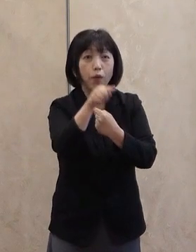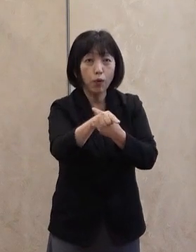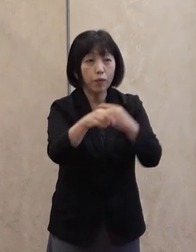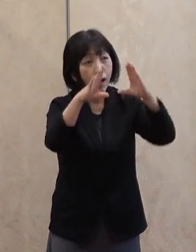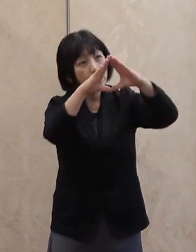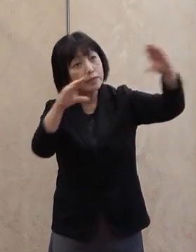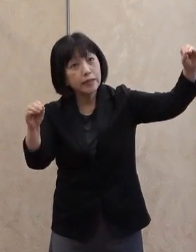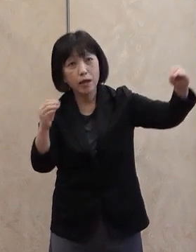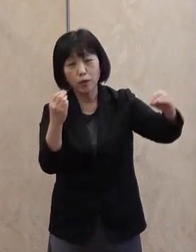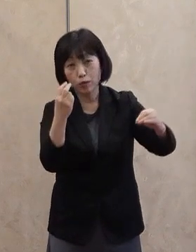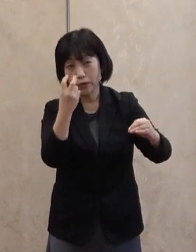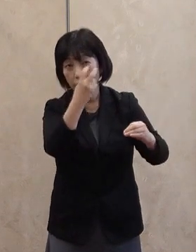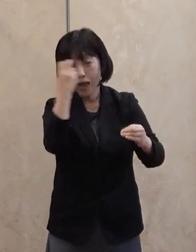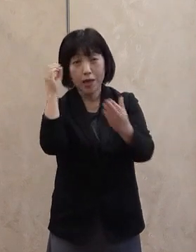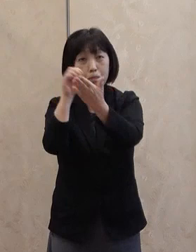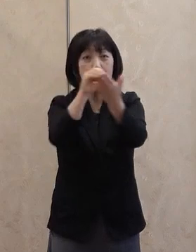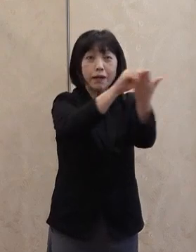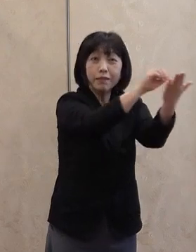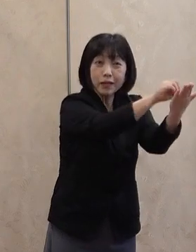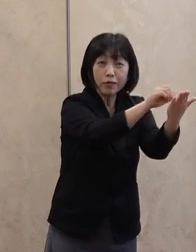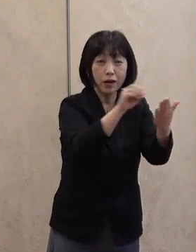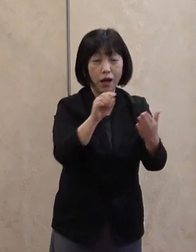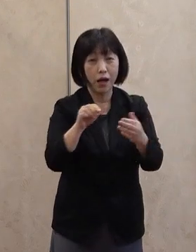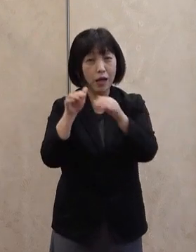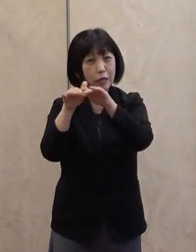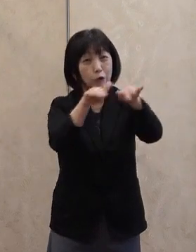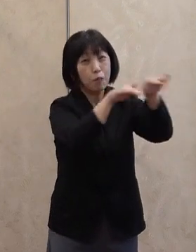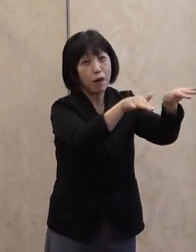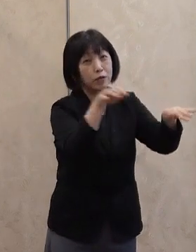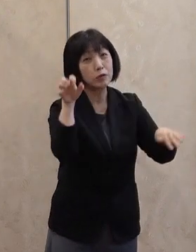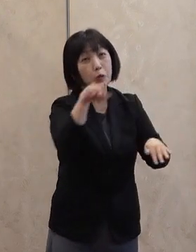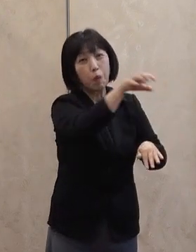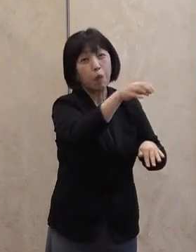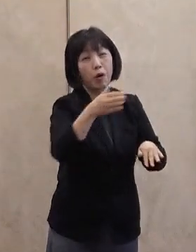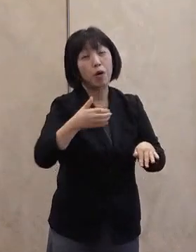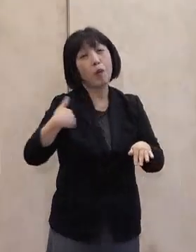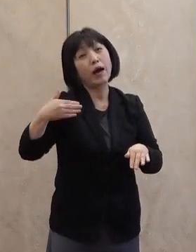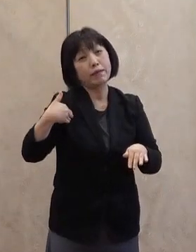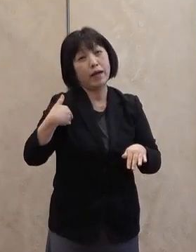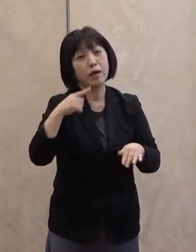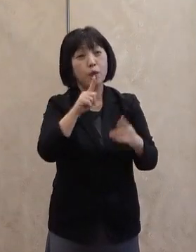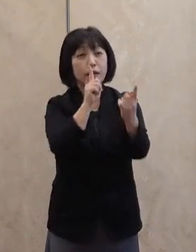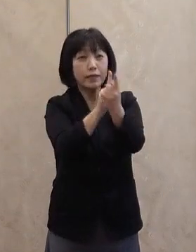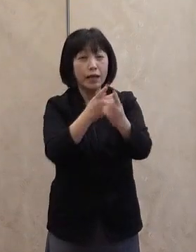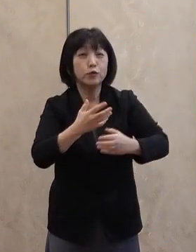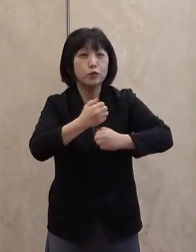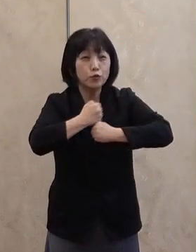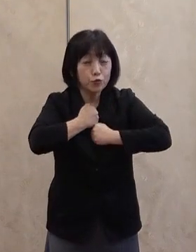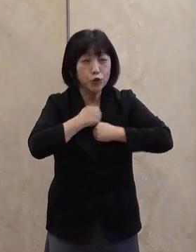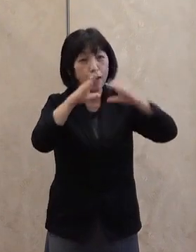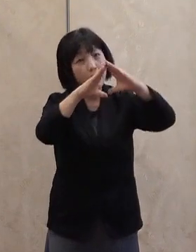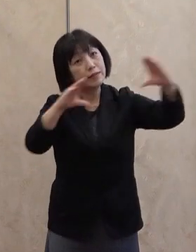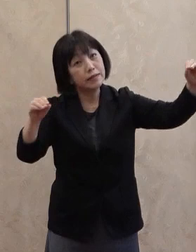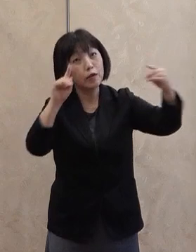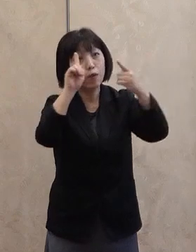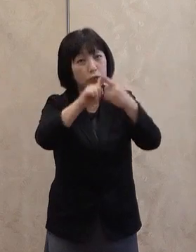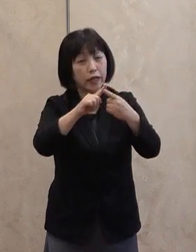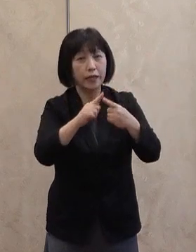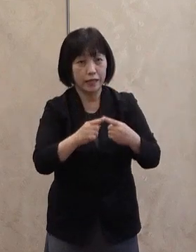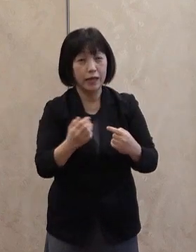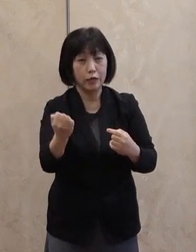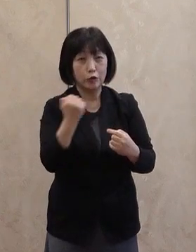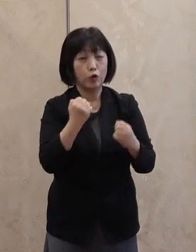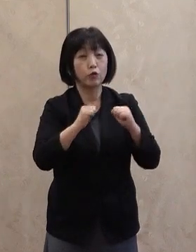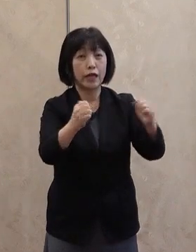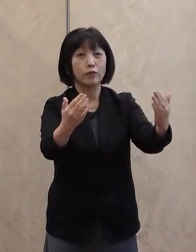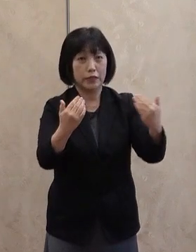どこで出荷するかわからないという状況ですから、これに対する警戒は全国においてもやっぱり強めていかなければな、強めた方がいいと思うし強めていかなければならない。で、